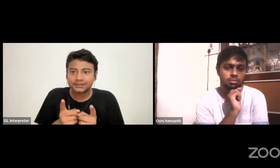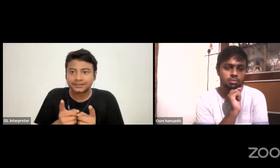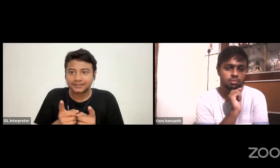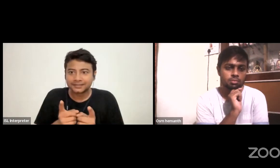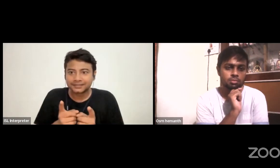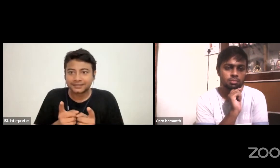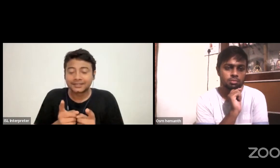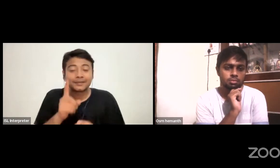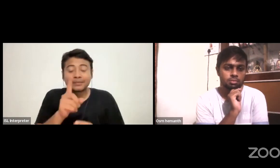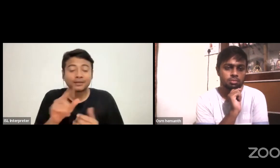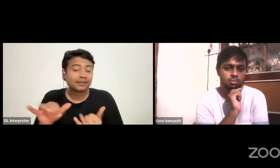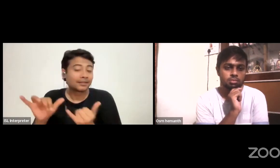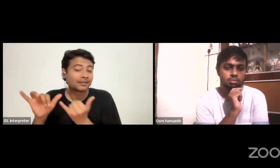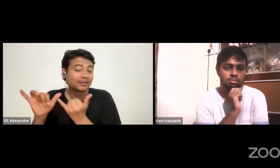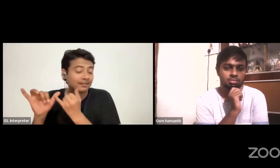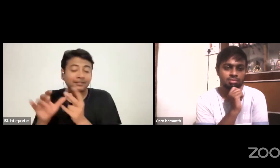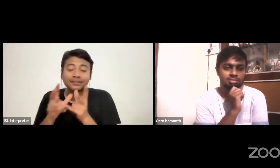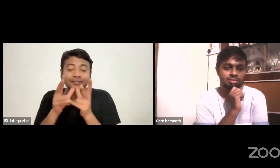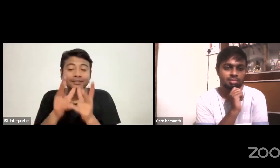सर्वभूतानां,